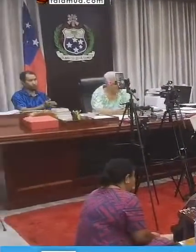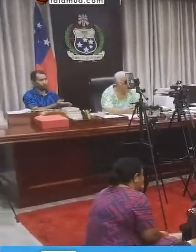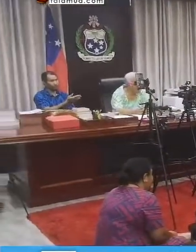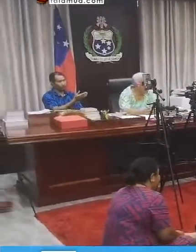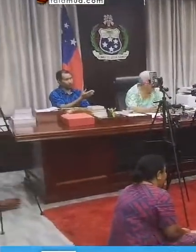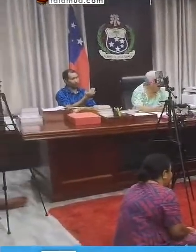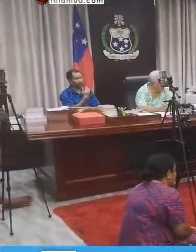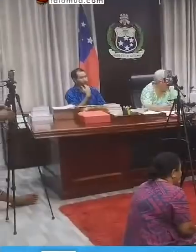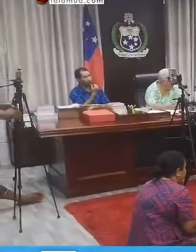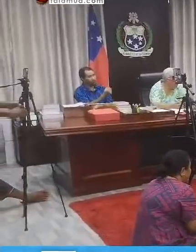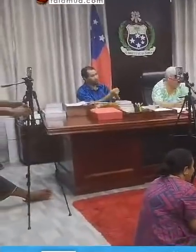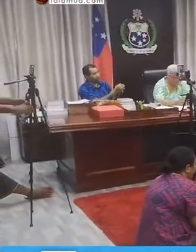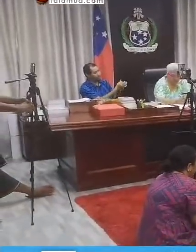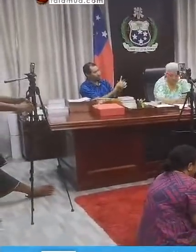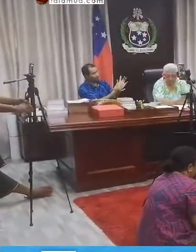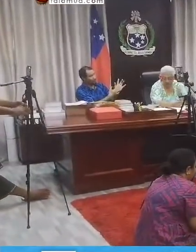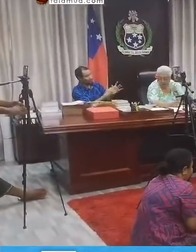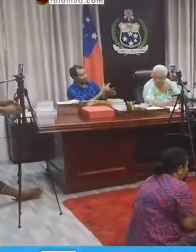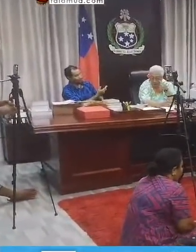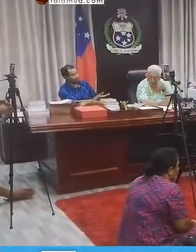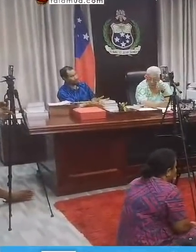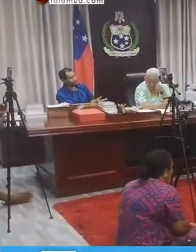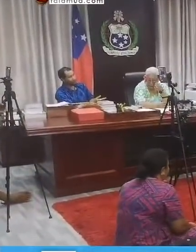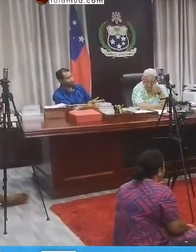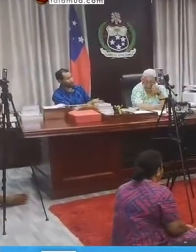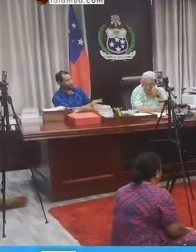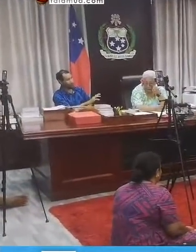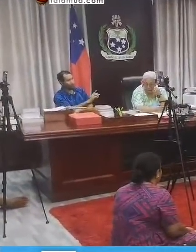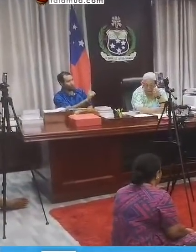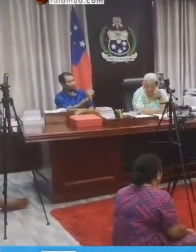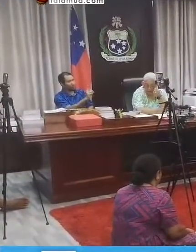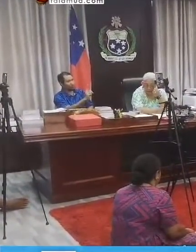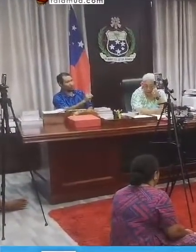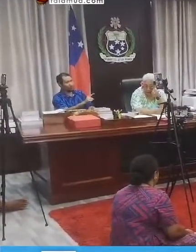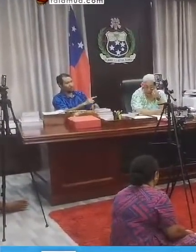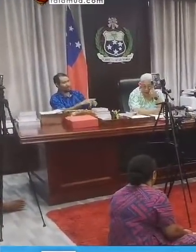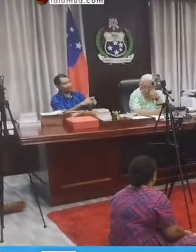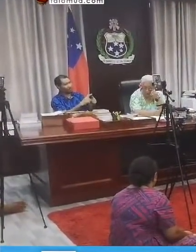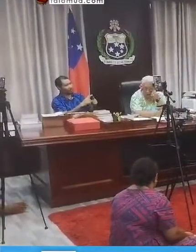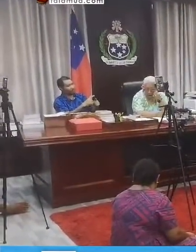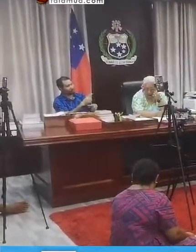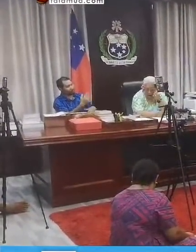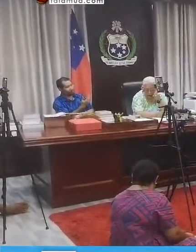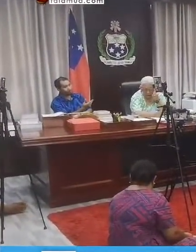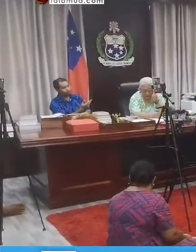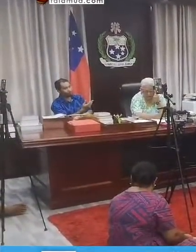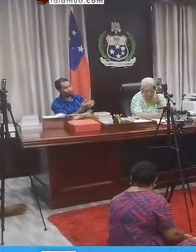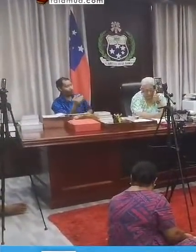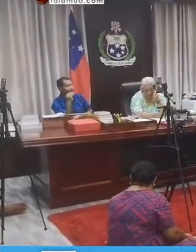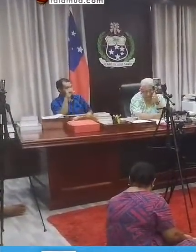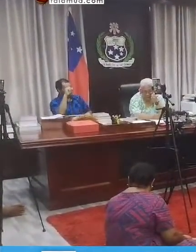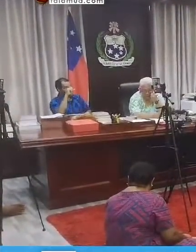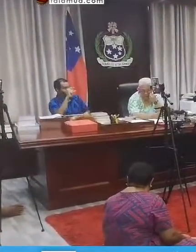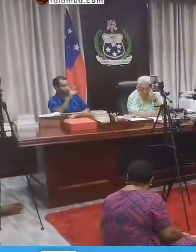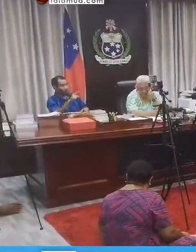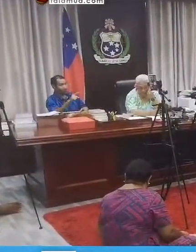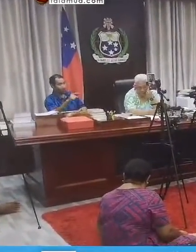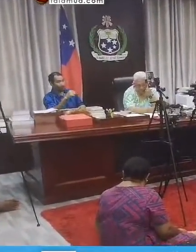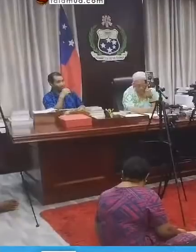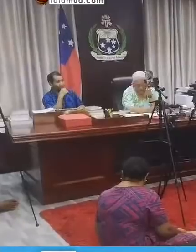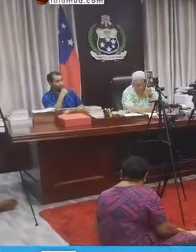Molo fiamu ko le ase updates o tato case ko le ko vitile sa ko whamautino mai po